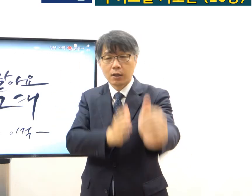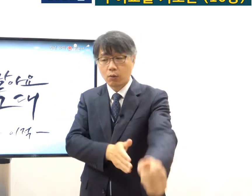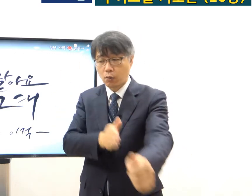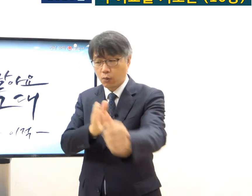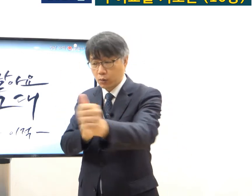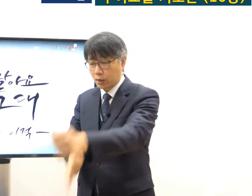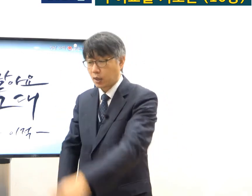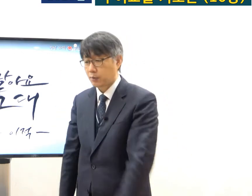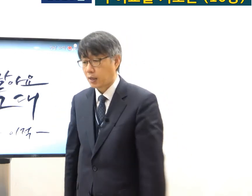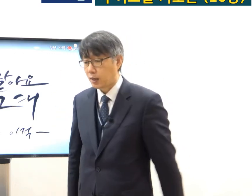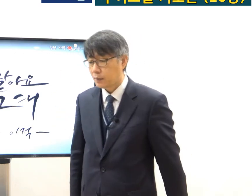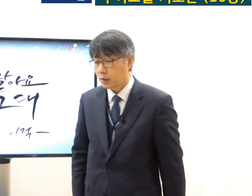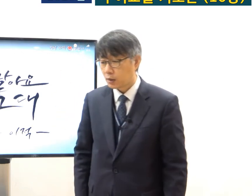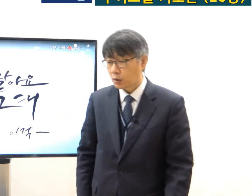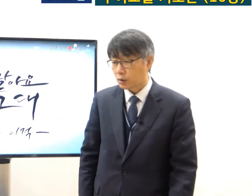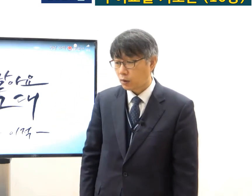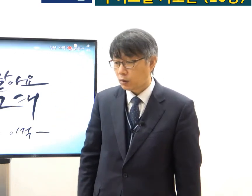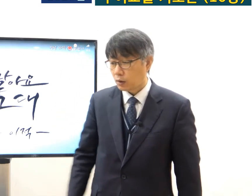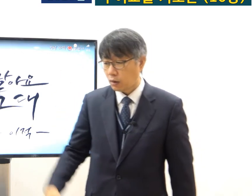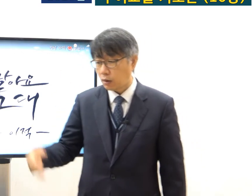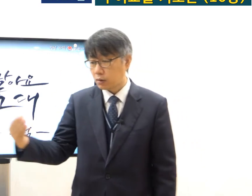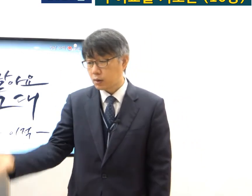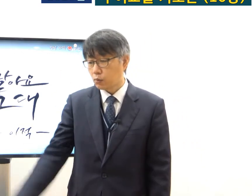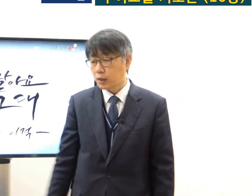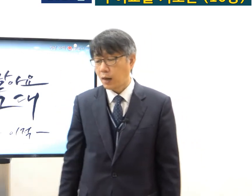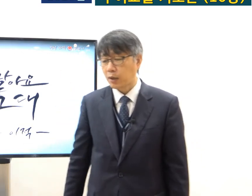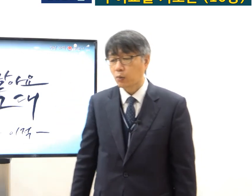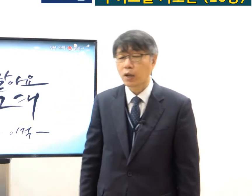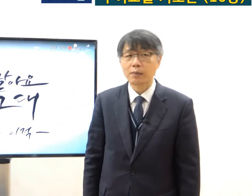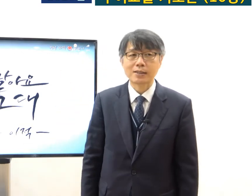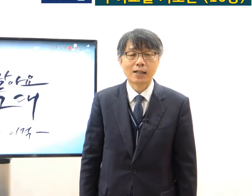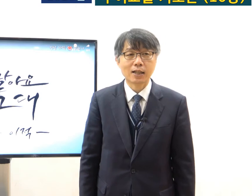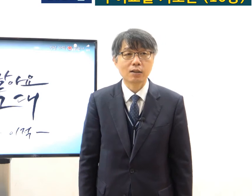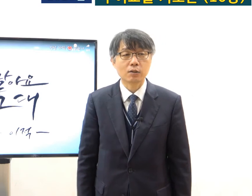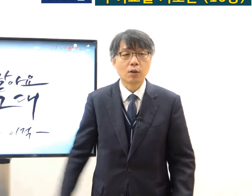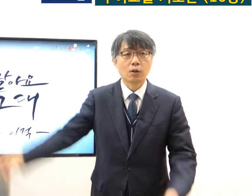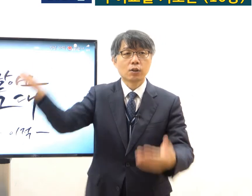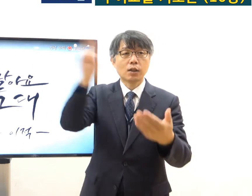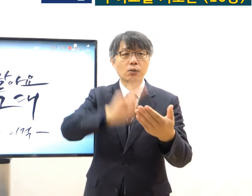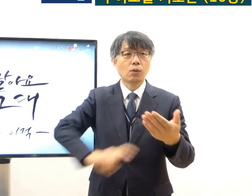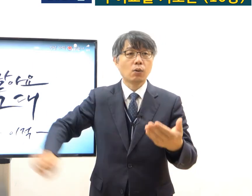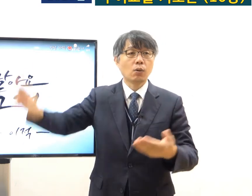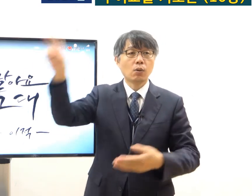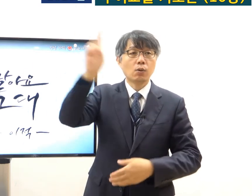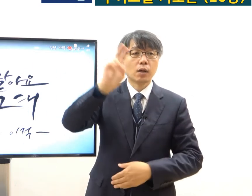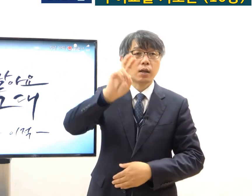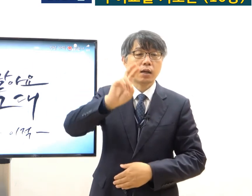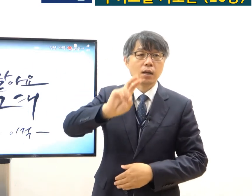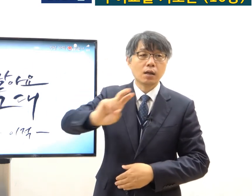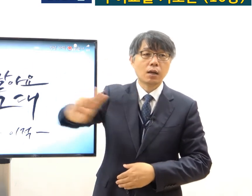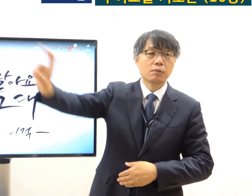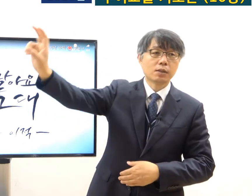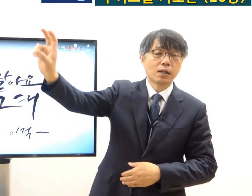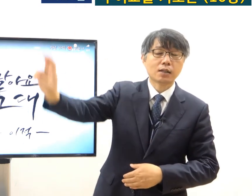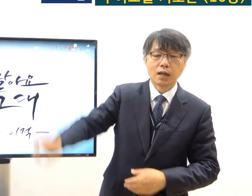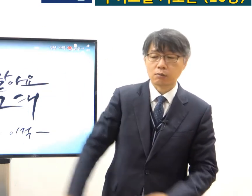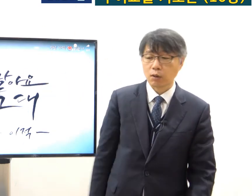말하세요. 이렇게 합시다. 여기서 우리 다 함께 노래합시다 할 때는 그냥 노래합시다 이렇게